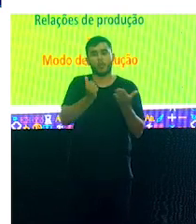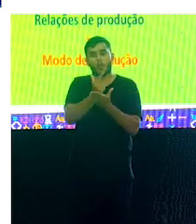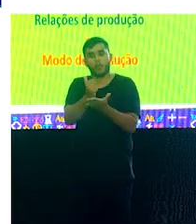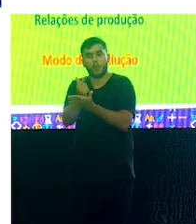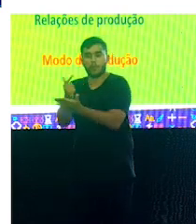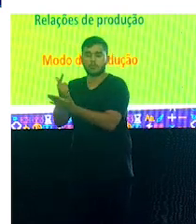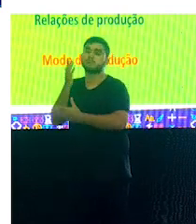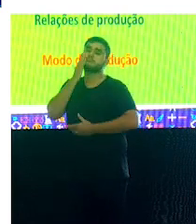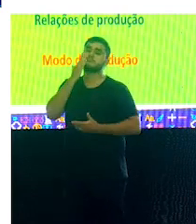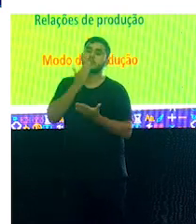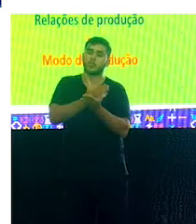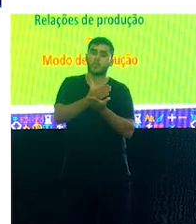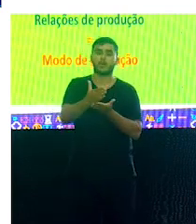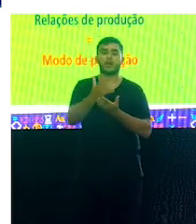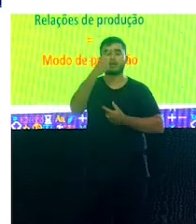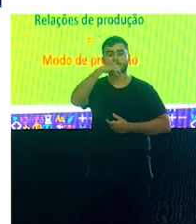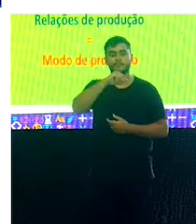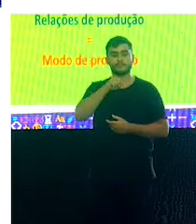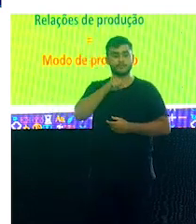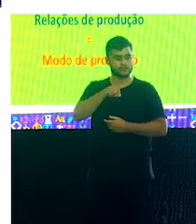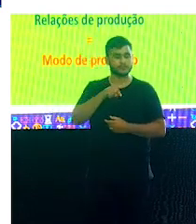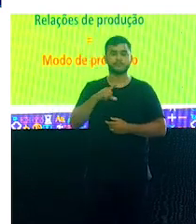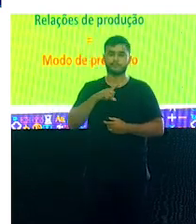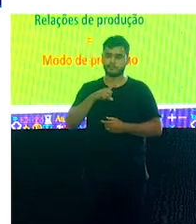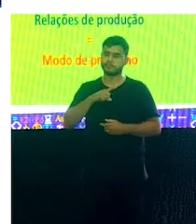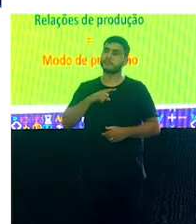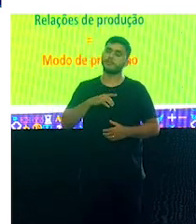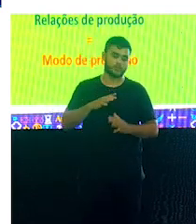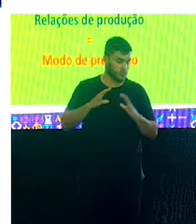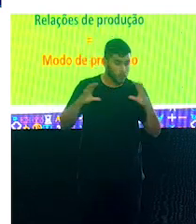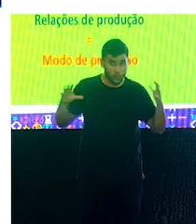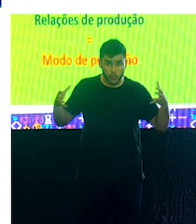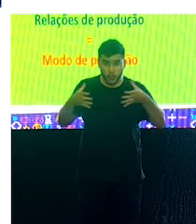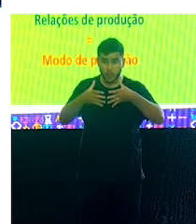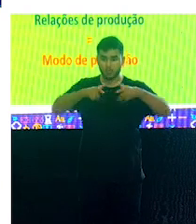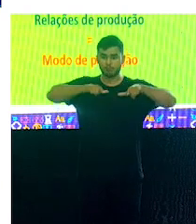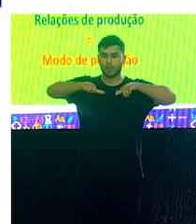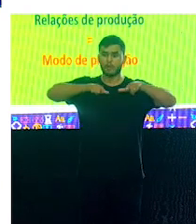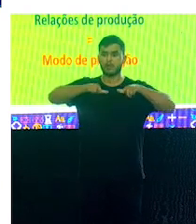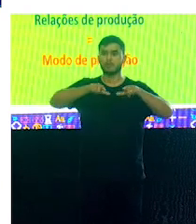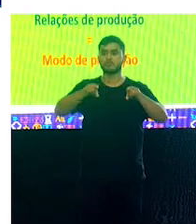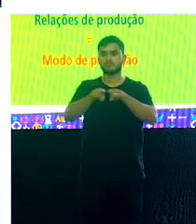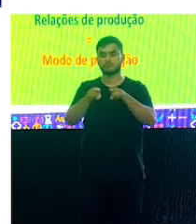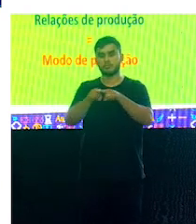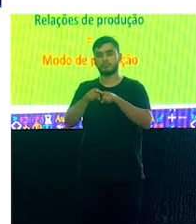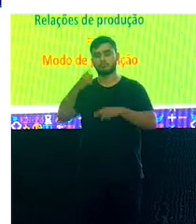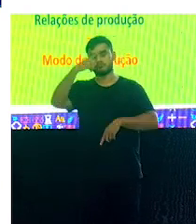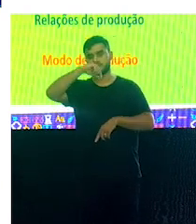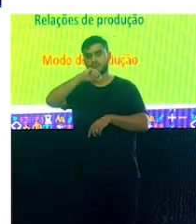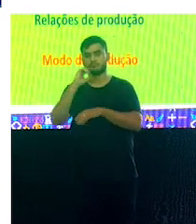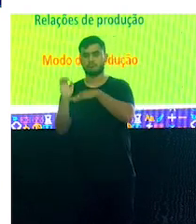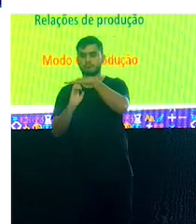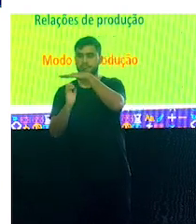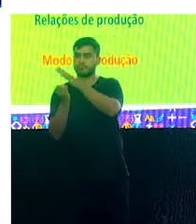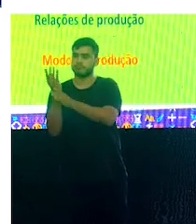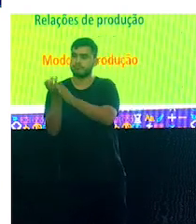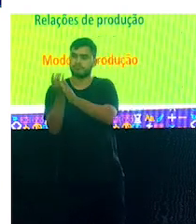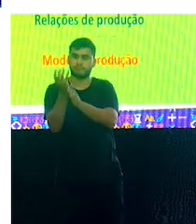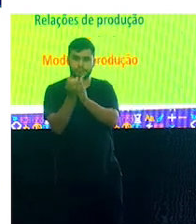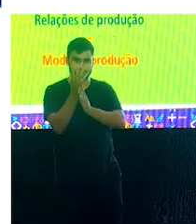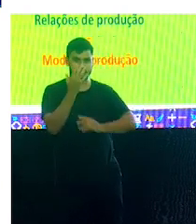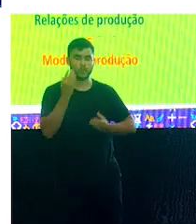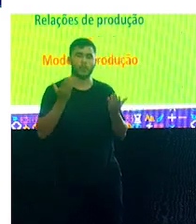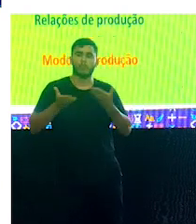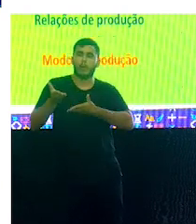formado pela junção das forças produtivas e das relações de produção. Professor, e o que